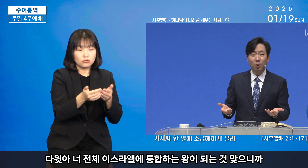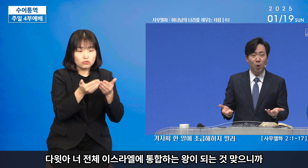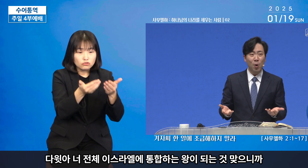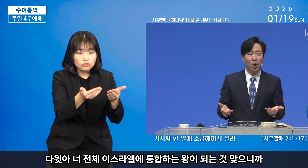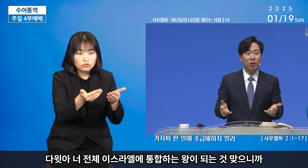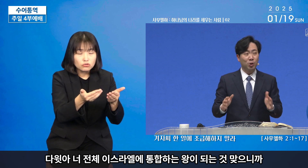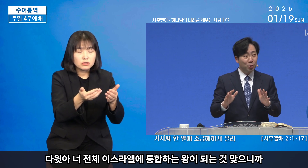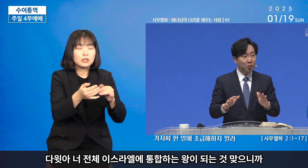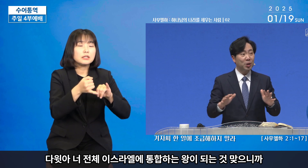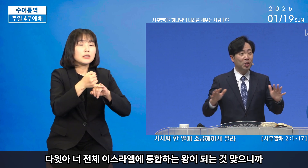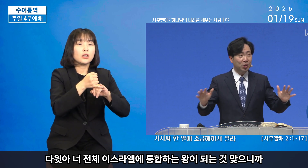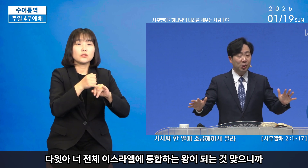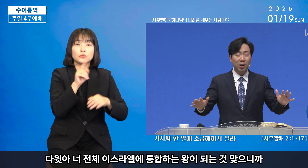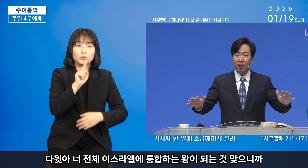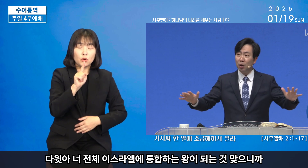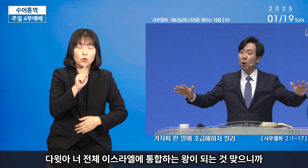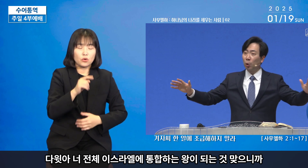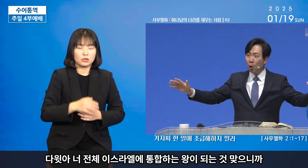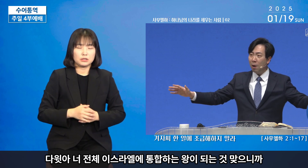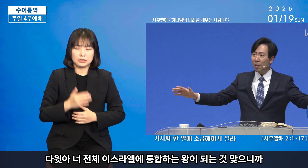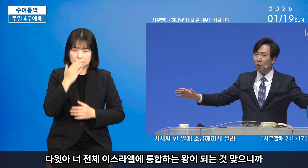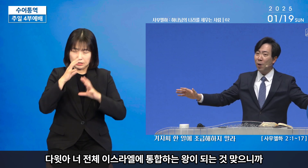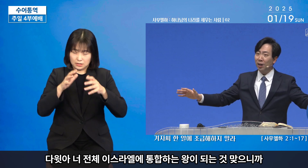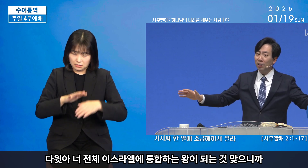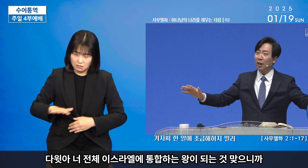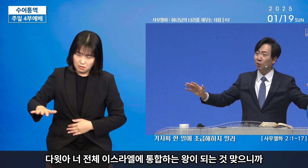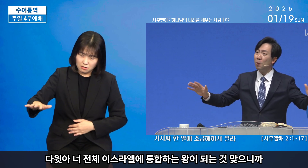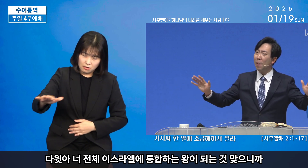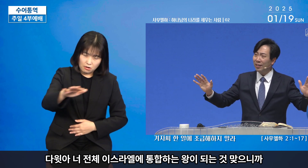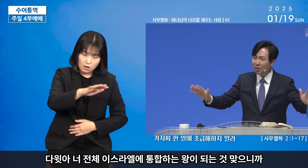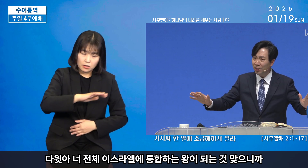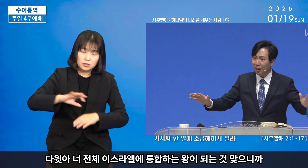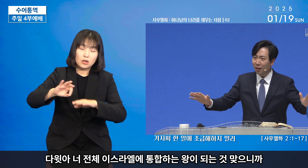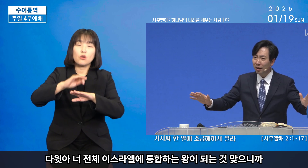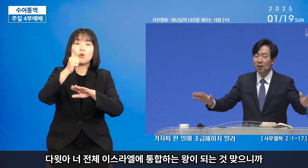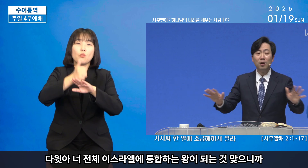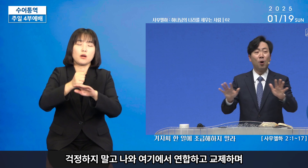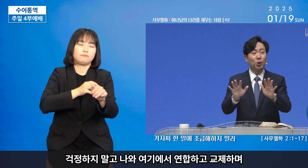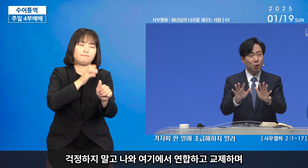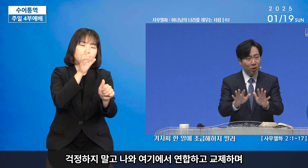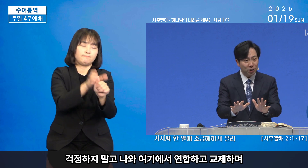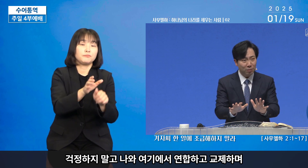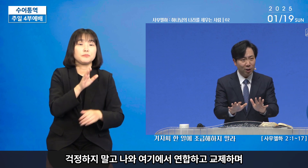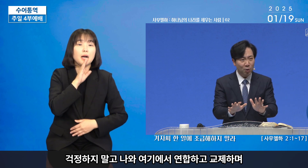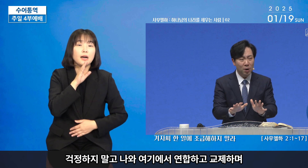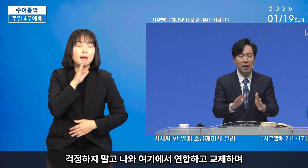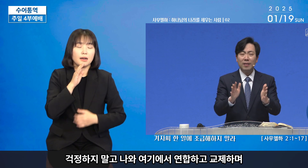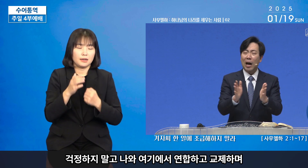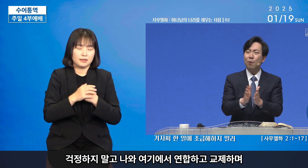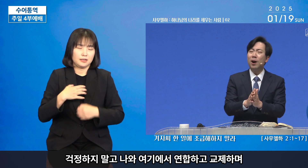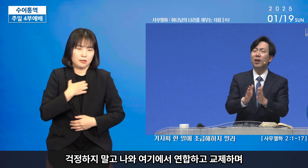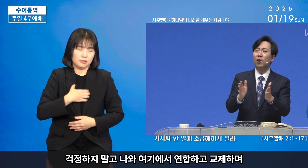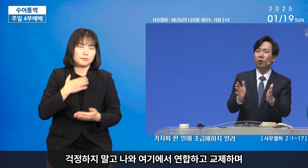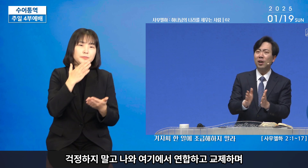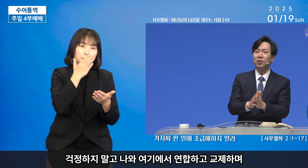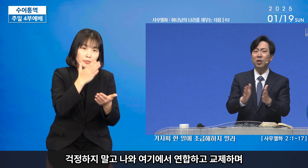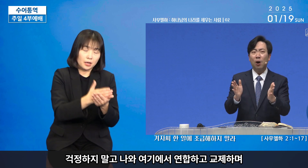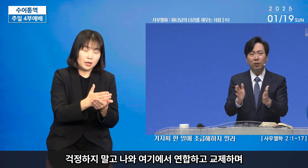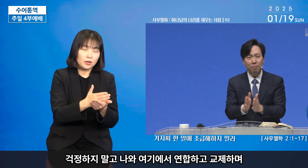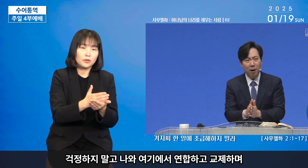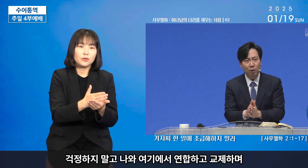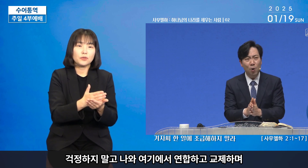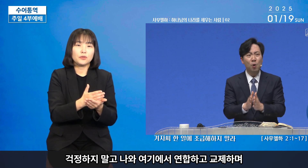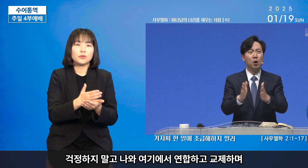다윗아, 너 전체 이스라엘에 통합하는 왕이 되는 거 맞으니까 걱정하지 말고 나와